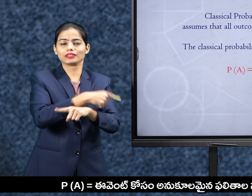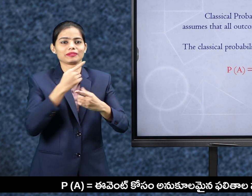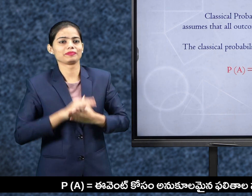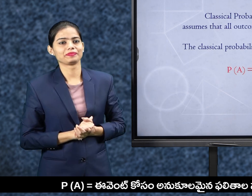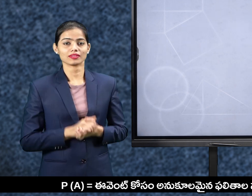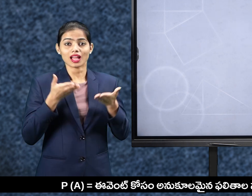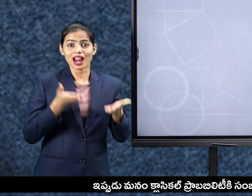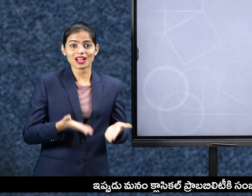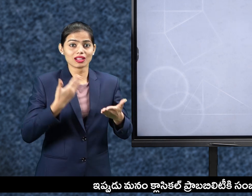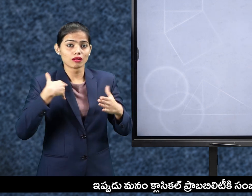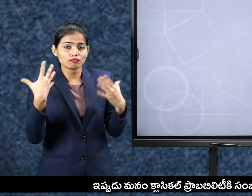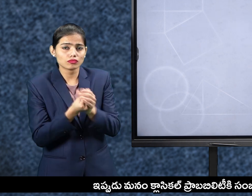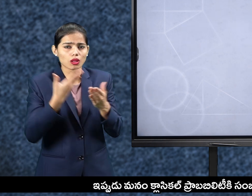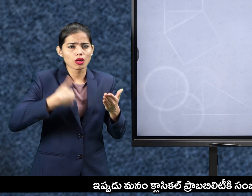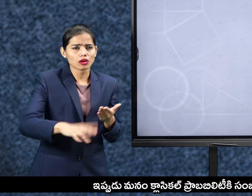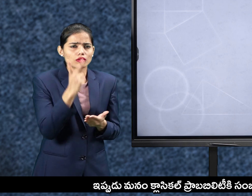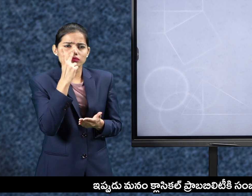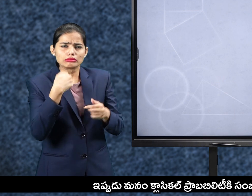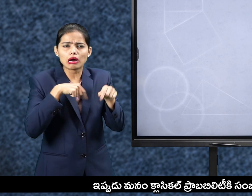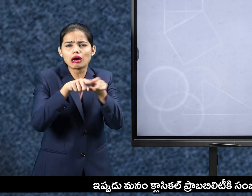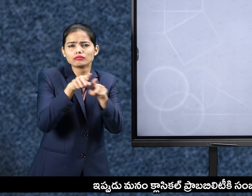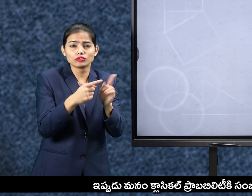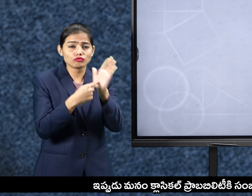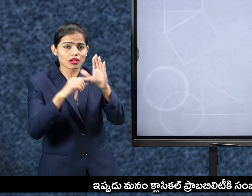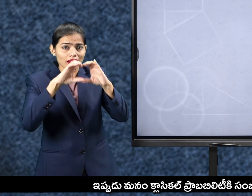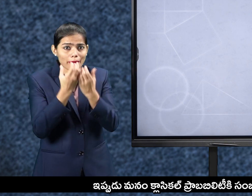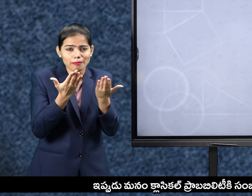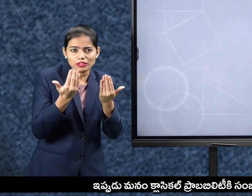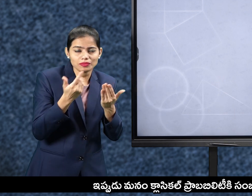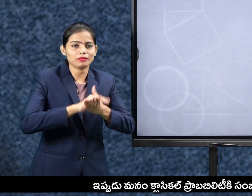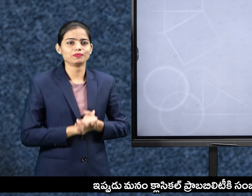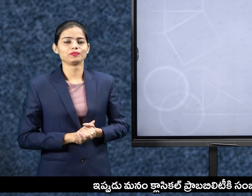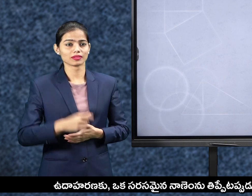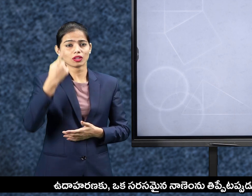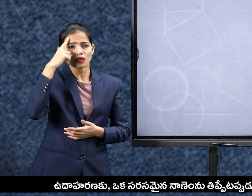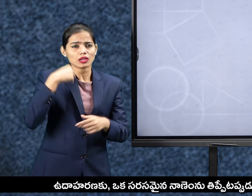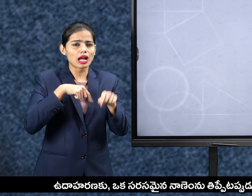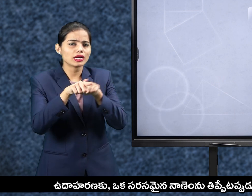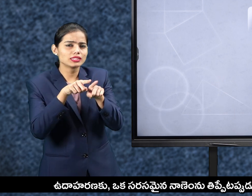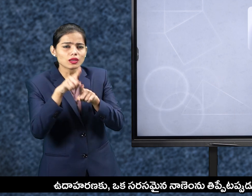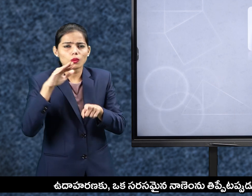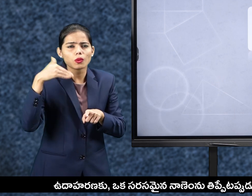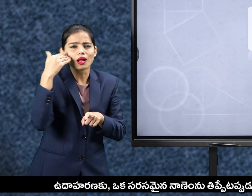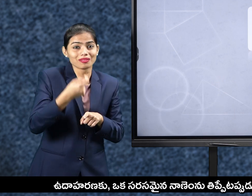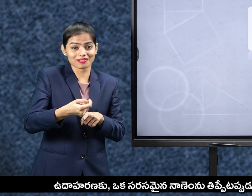సంఖ్య. ఇప్పుడు మనం క్లాసికల్ ప్రాబబిలిటీకి సంబంధించిన ఉదాహరణను చూద్దాం. ఫర్ ఎగ్జాంపుల్, ఒక కాయిన్ తిప్పేటప్పుడు రెండు